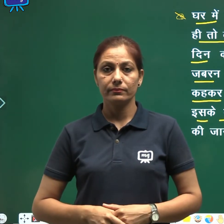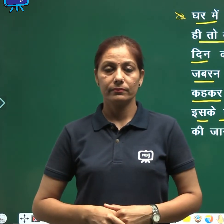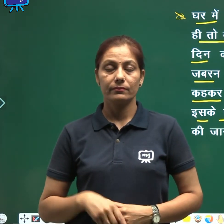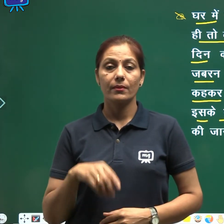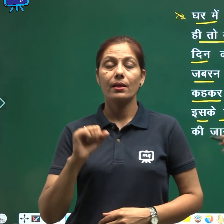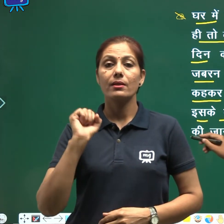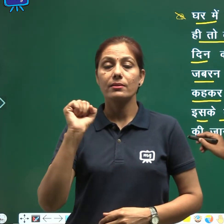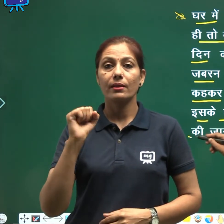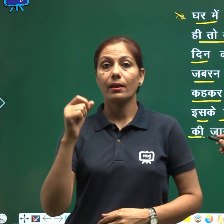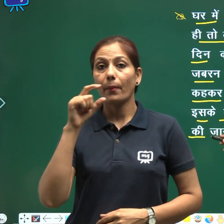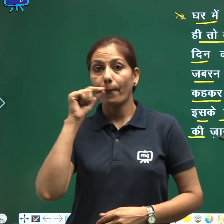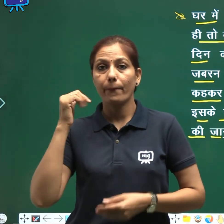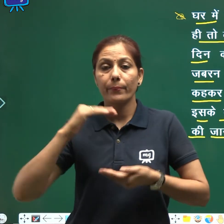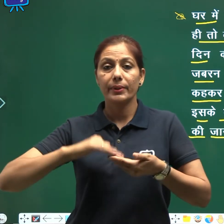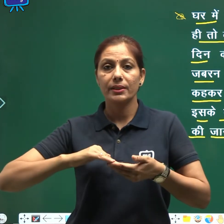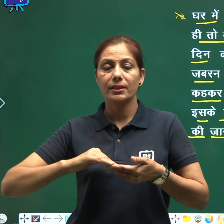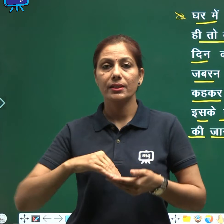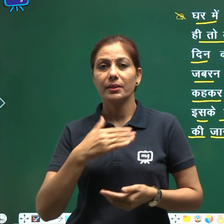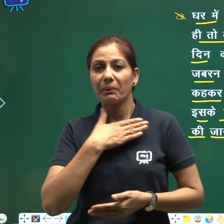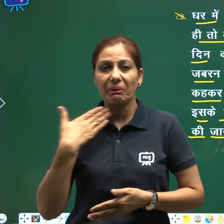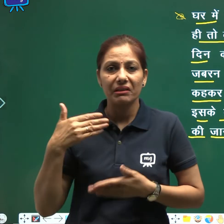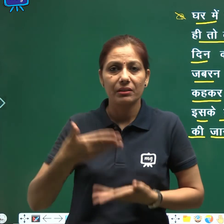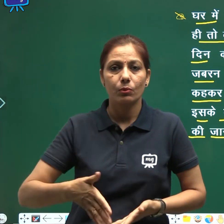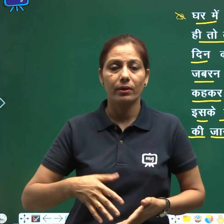इसके पति की जान चली गई।